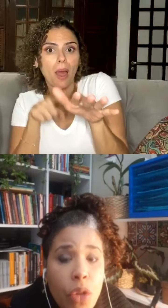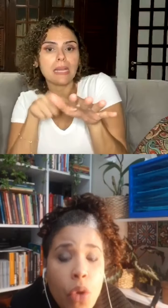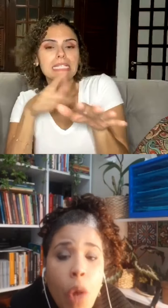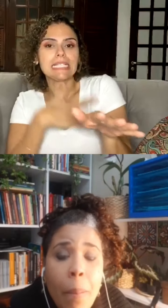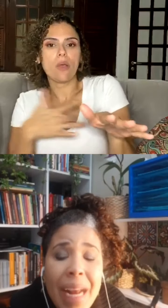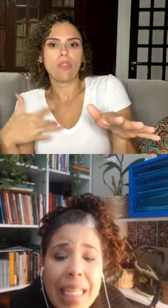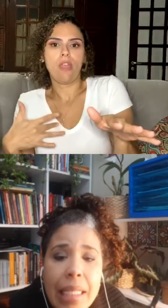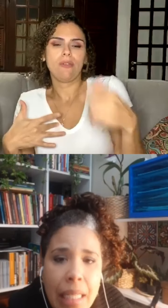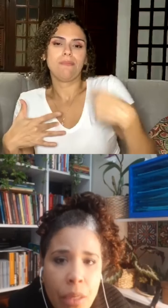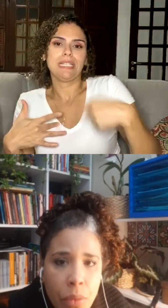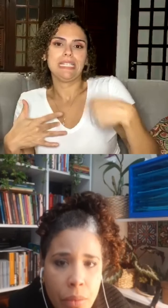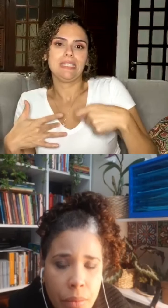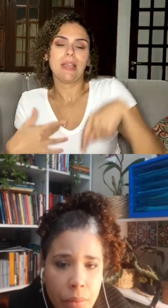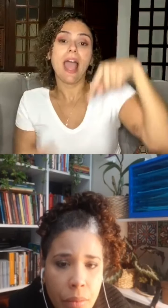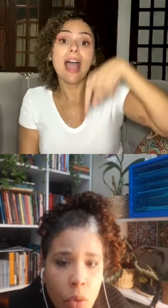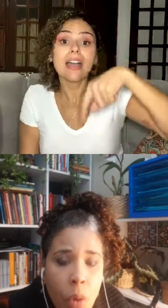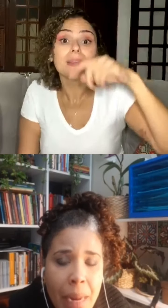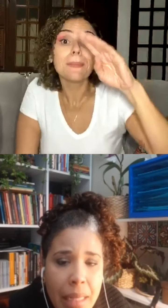No Brasil,